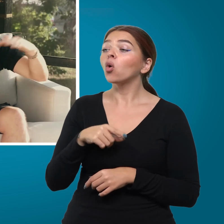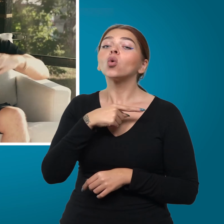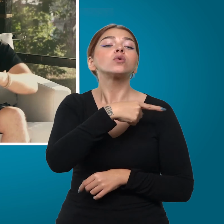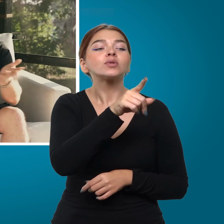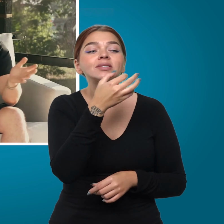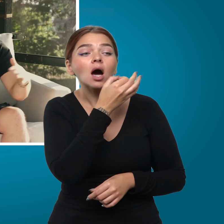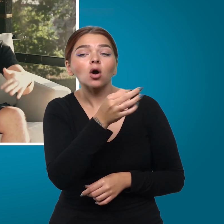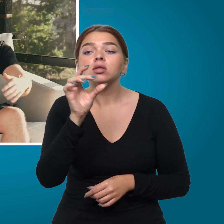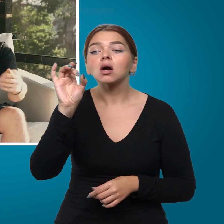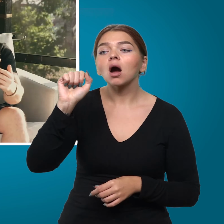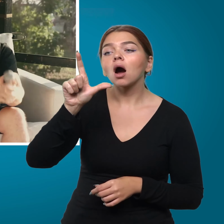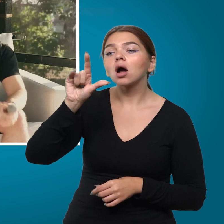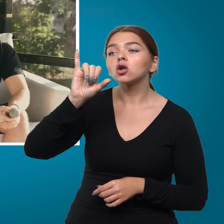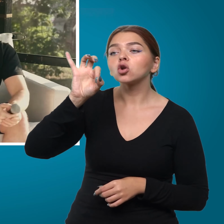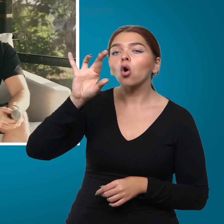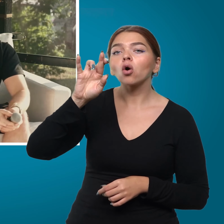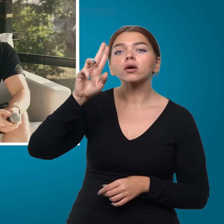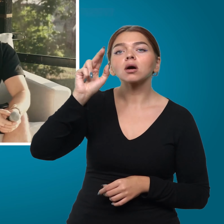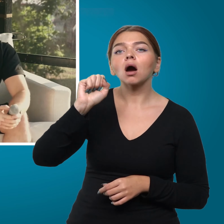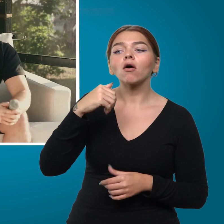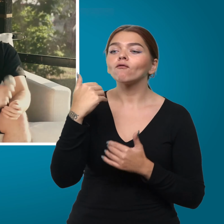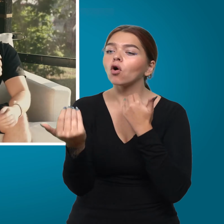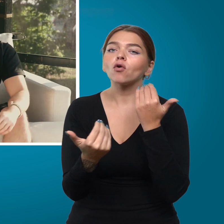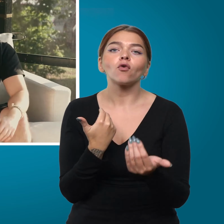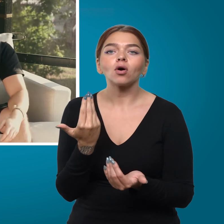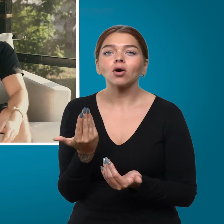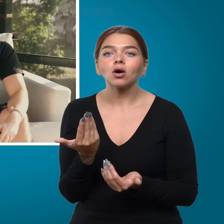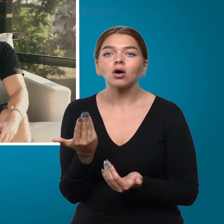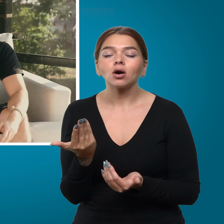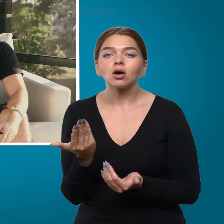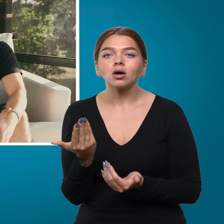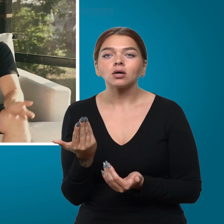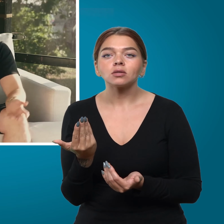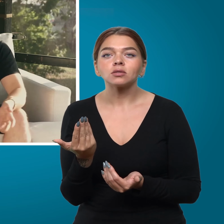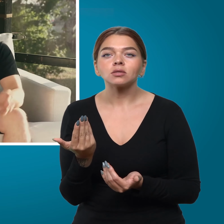tiesiog pavyzdžiui, nepataikysi. Pavyzdžiui, patikit pavyzdį, man labai smalsu. Nežinau, kas dar žodis,